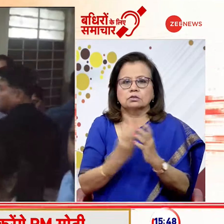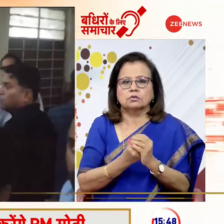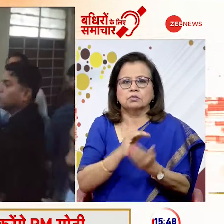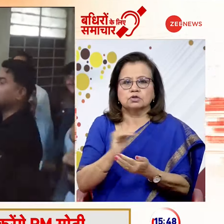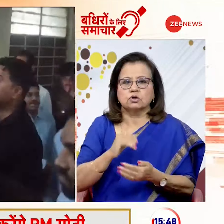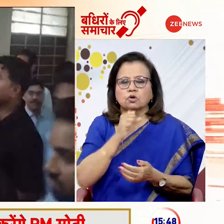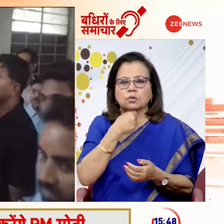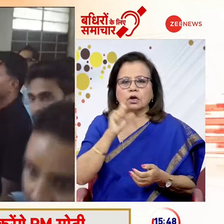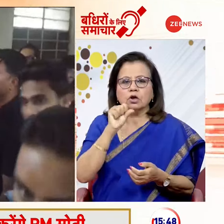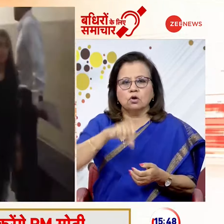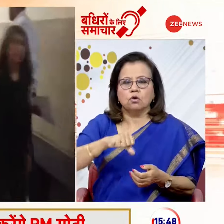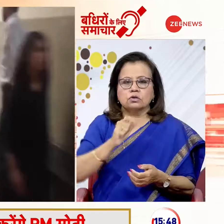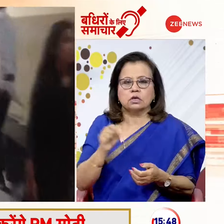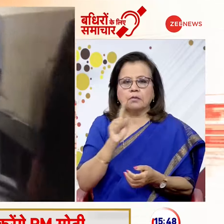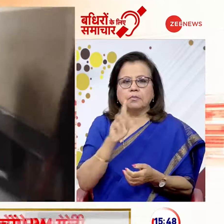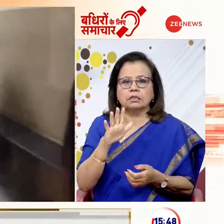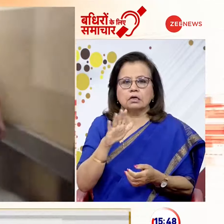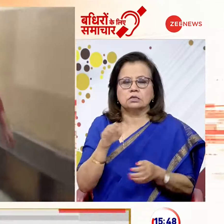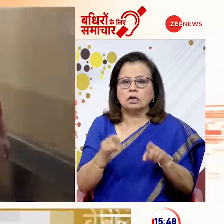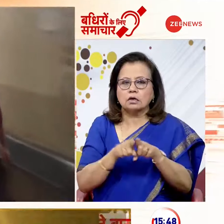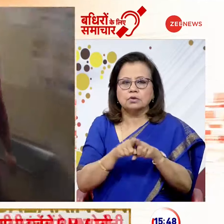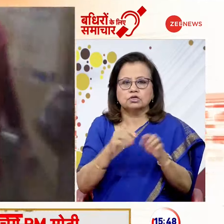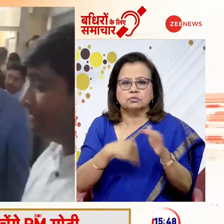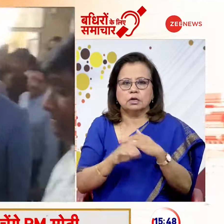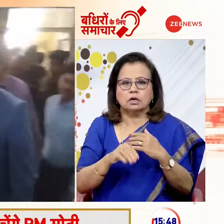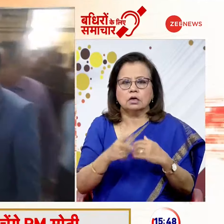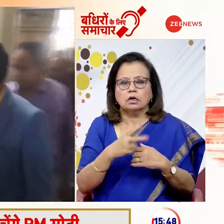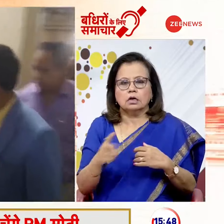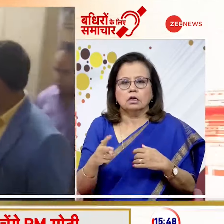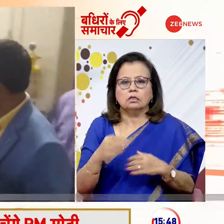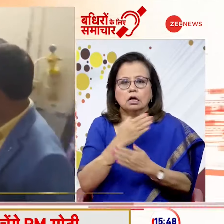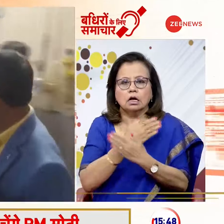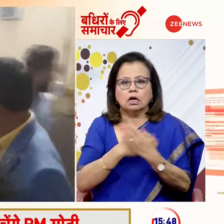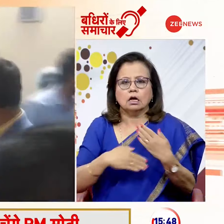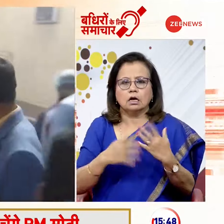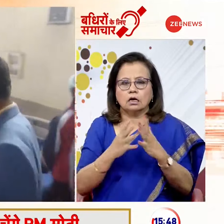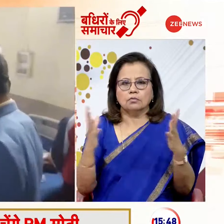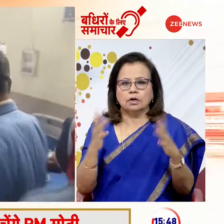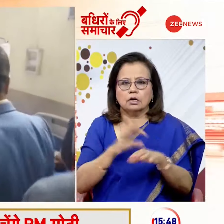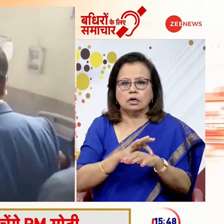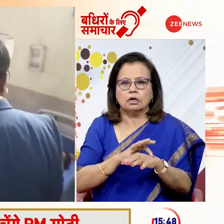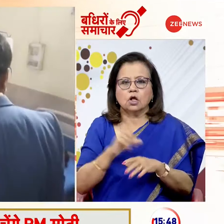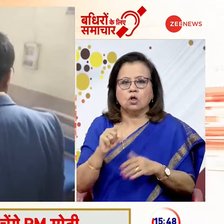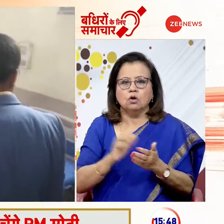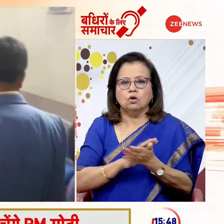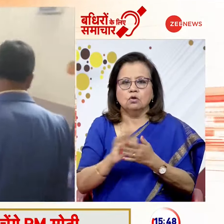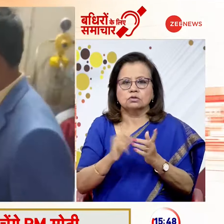नौ से पंदरा साल के बीच है कई की हालत काफी गंभीर है लोगसवाई